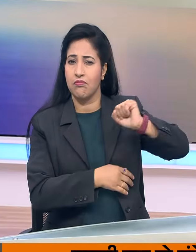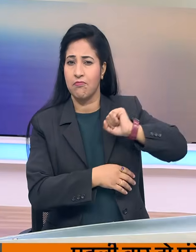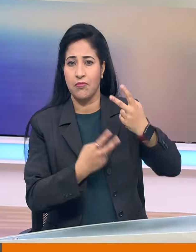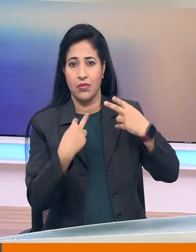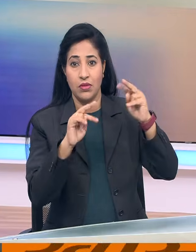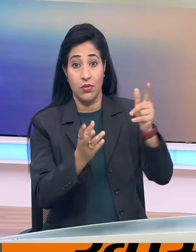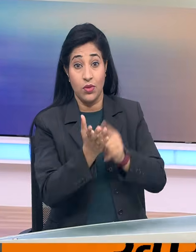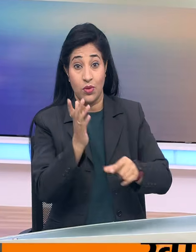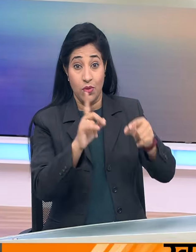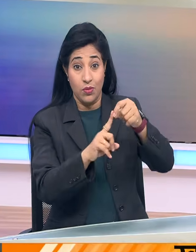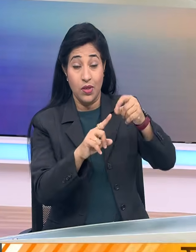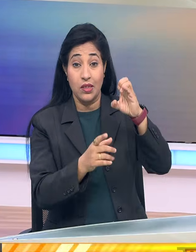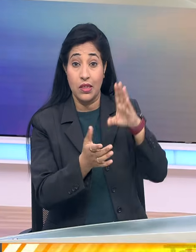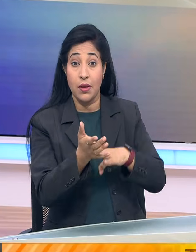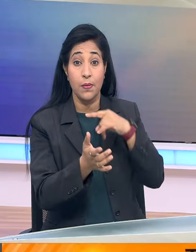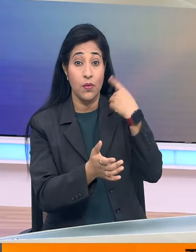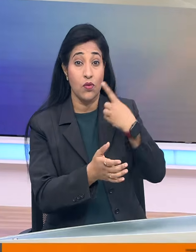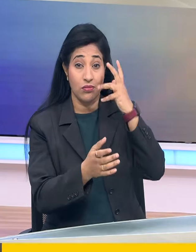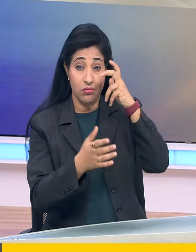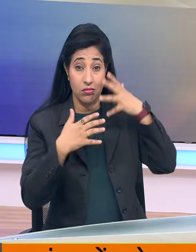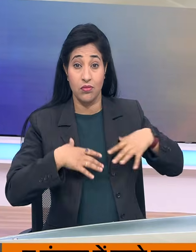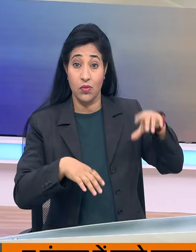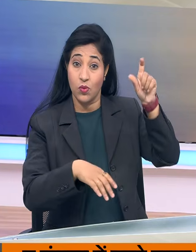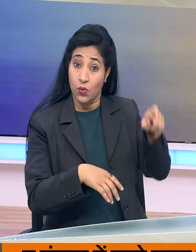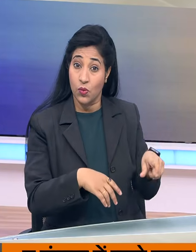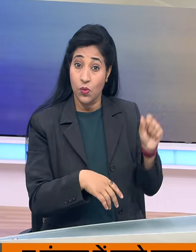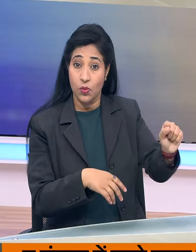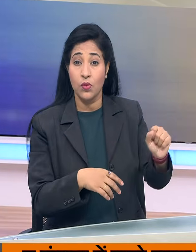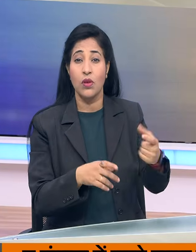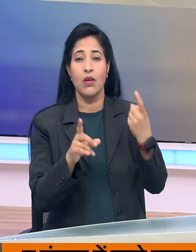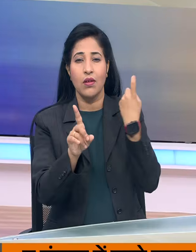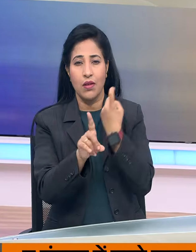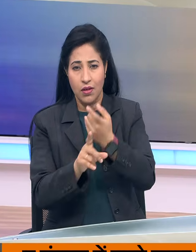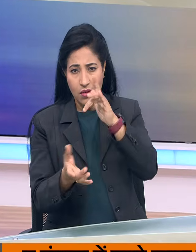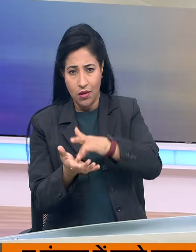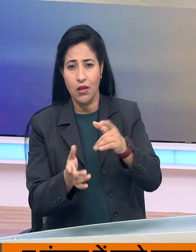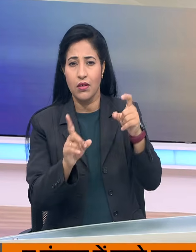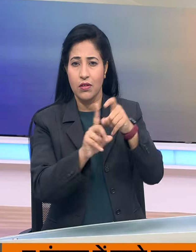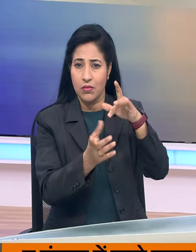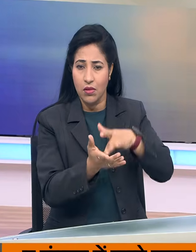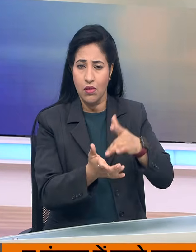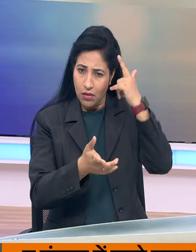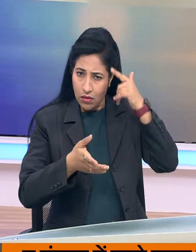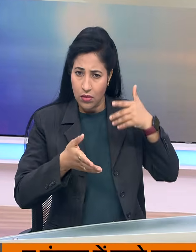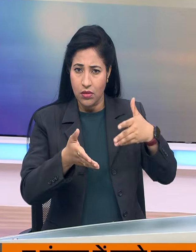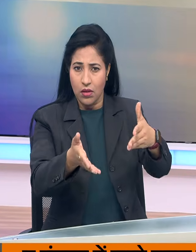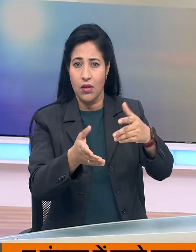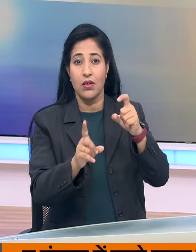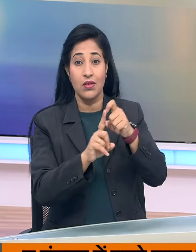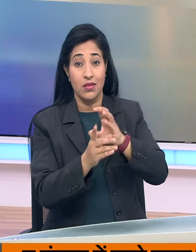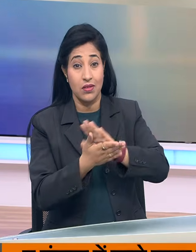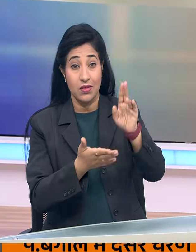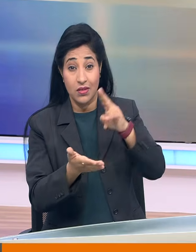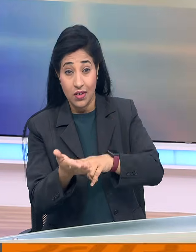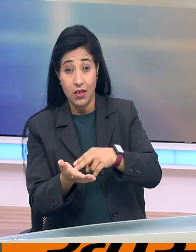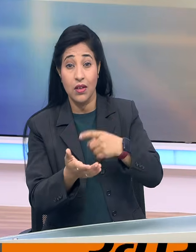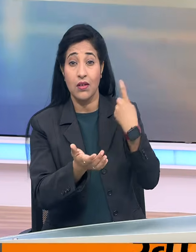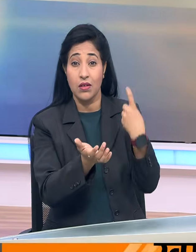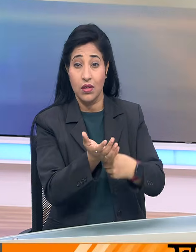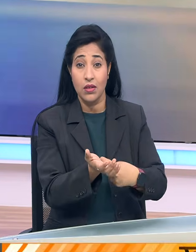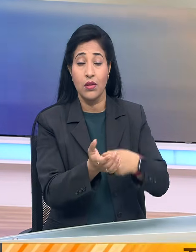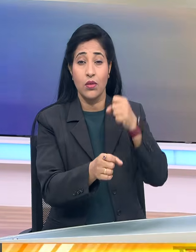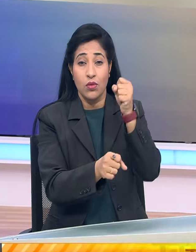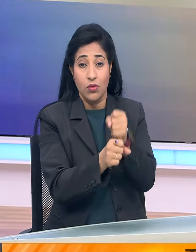वहीं उत्तर प्रदेश के मुख्यमंत्री योगी आदित्यनाथ कल्याणी और दमदम में रोड शो और धनेखली और